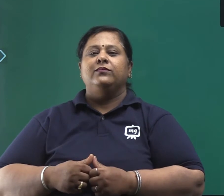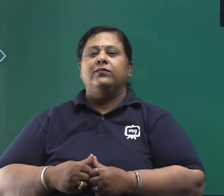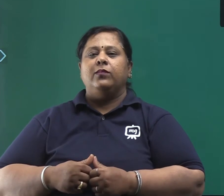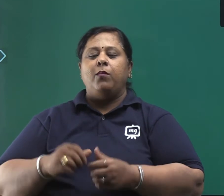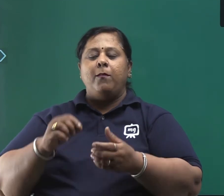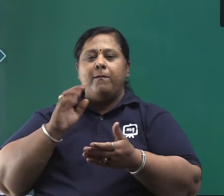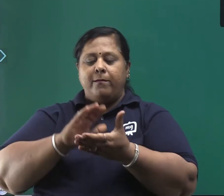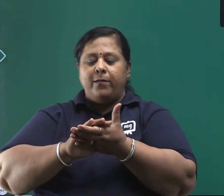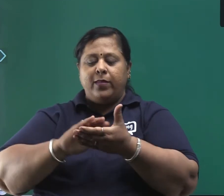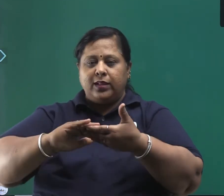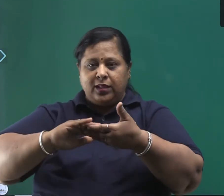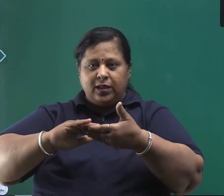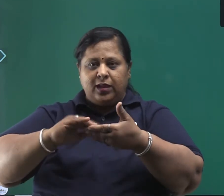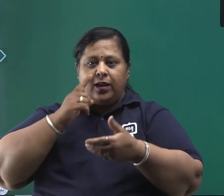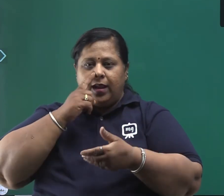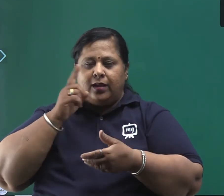पत्नी ने